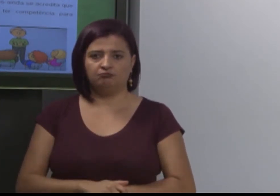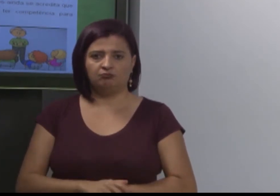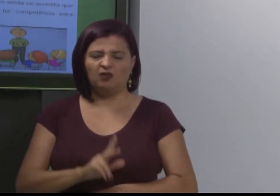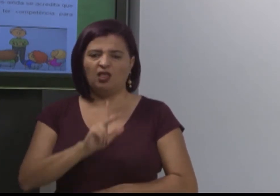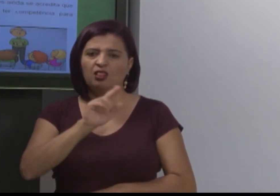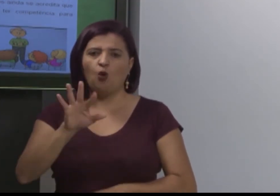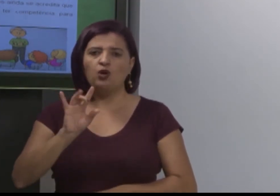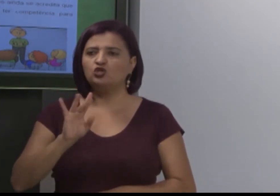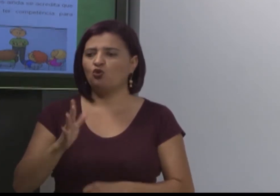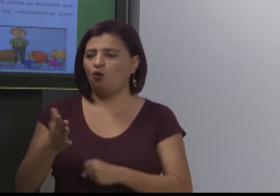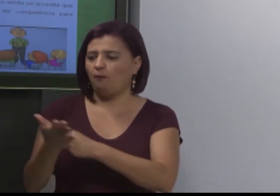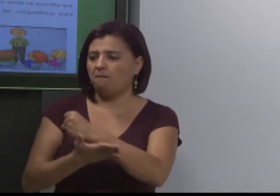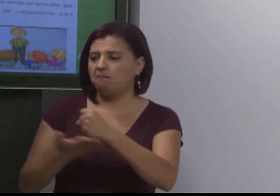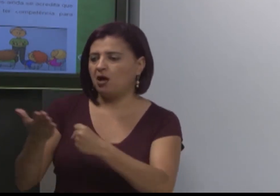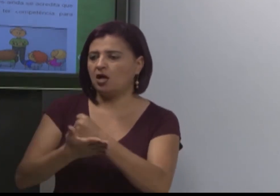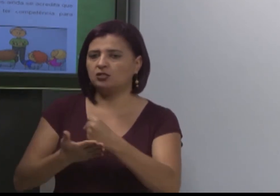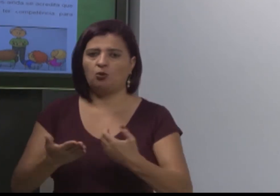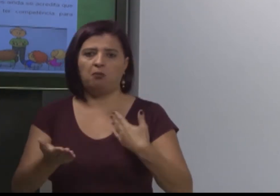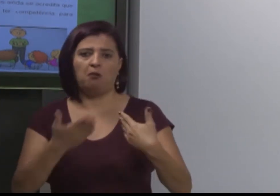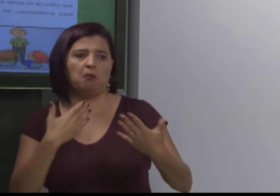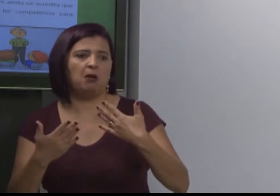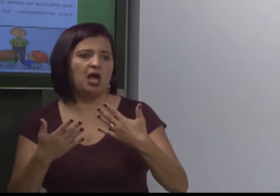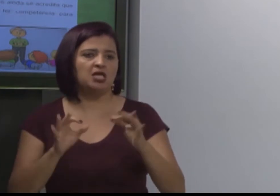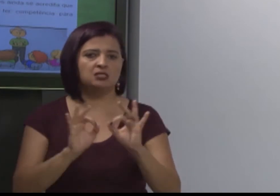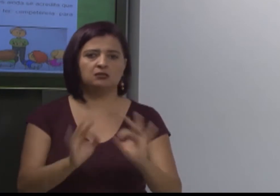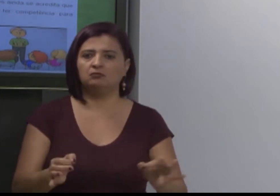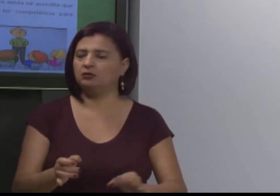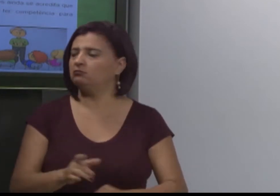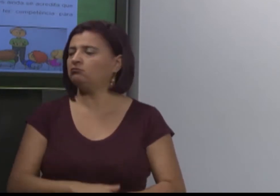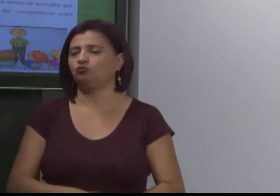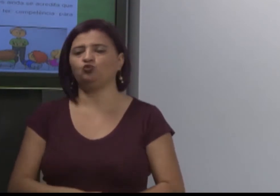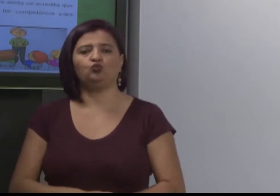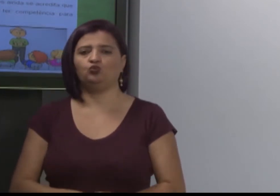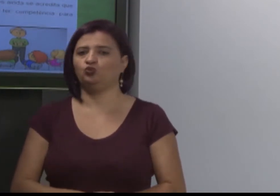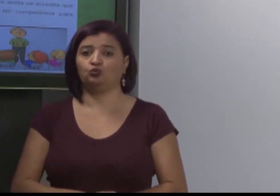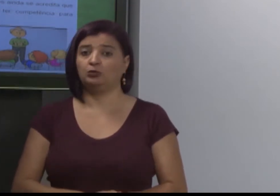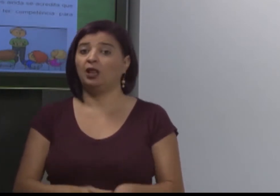para o ensino. Não é somente o básico para a conversação simples, não.